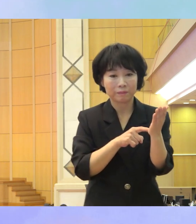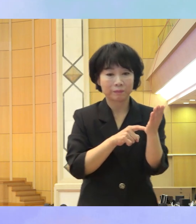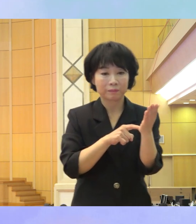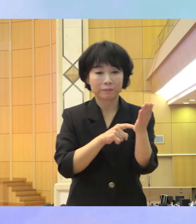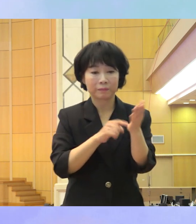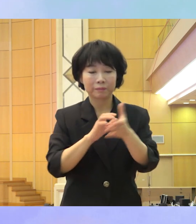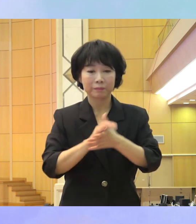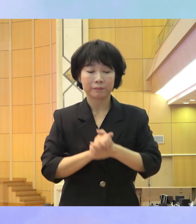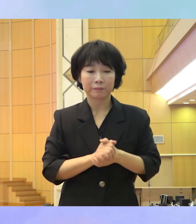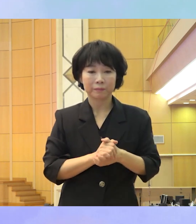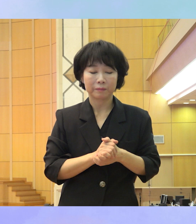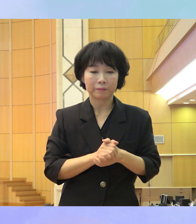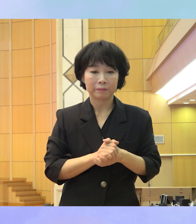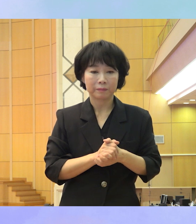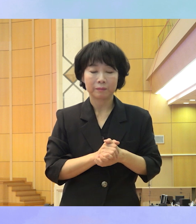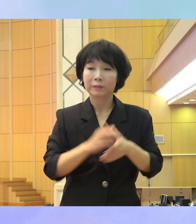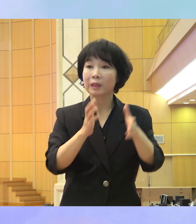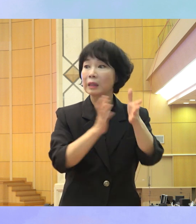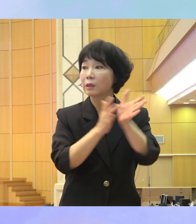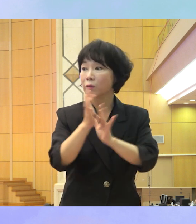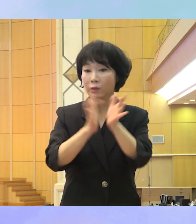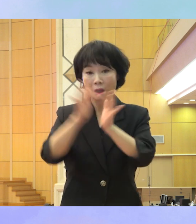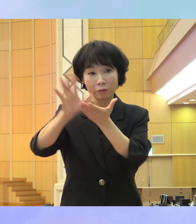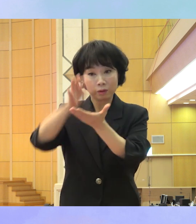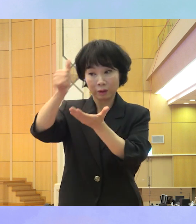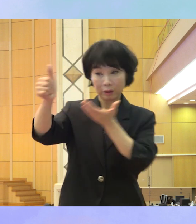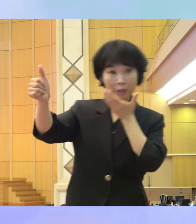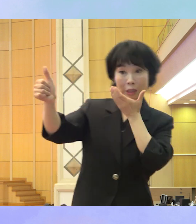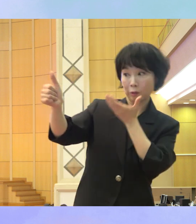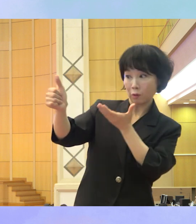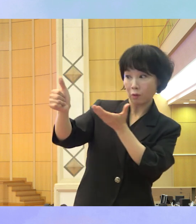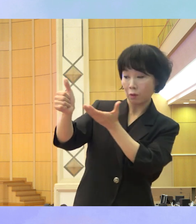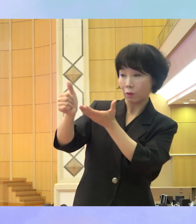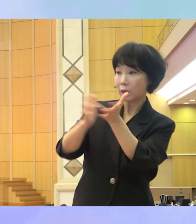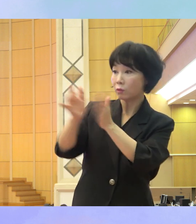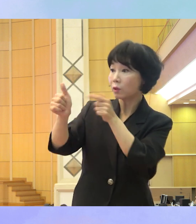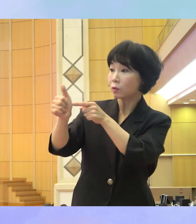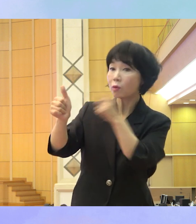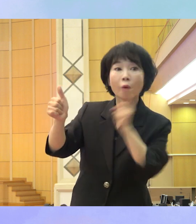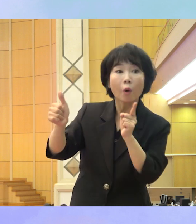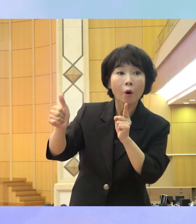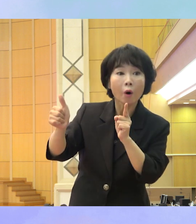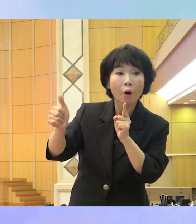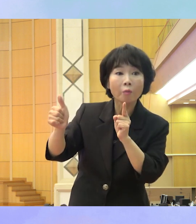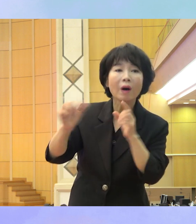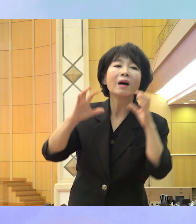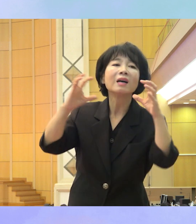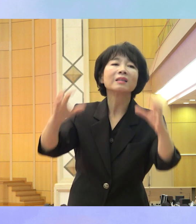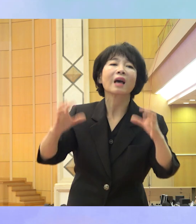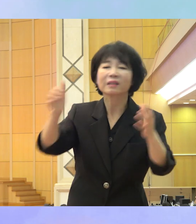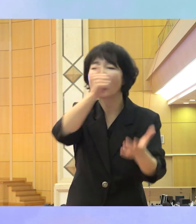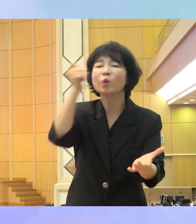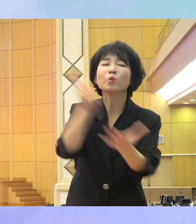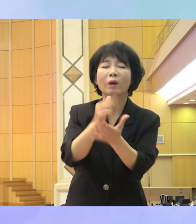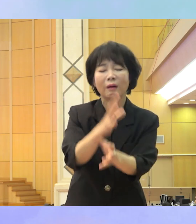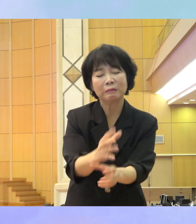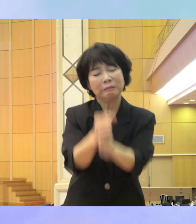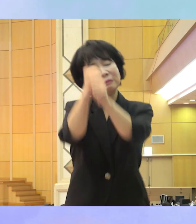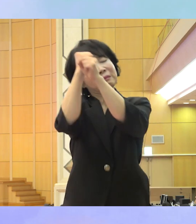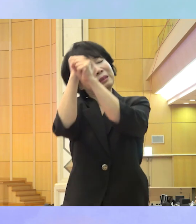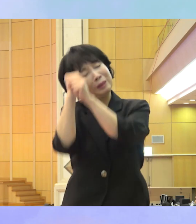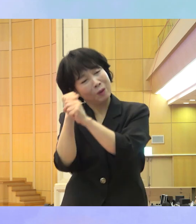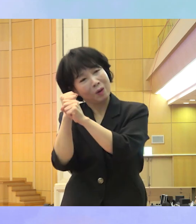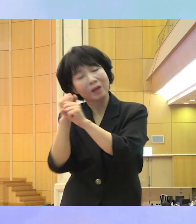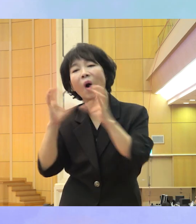부터 기록되어 있는데, 예수님을 가리켜서 세상 죄를 지원 어린 양이로다. 예수님이